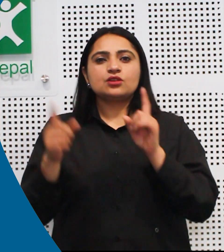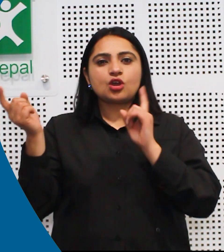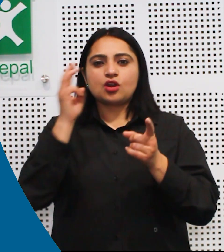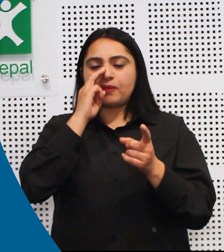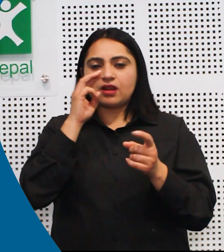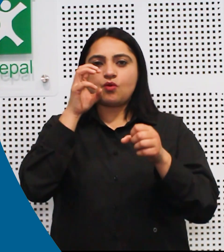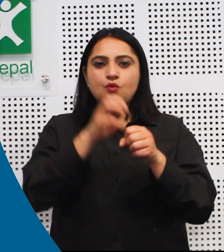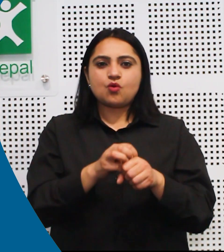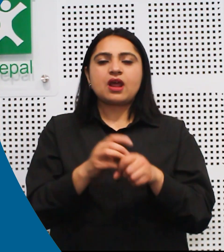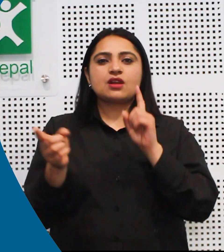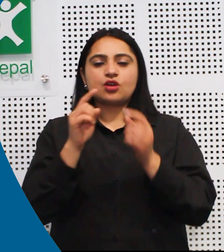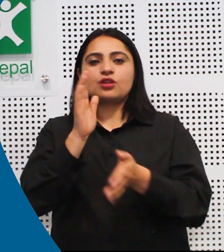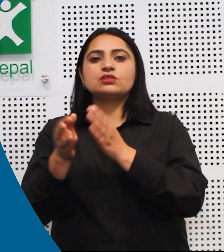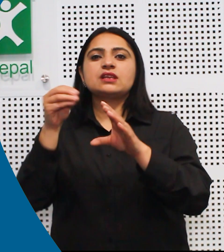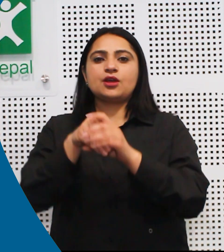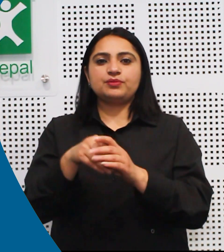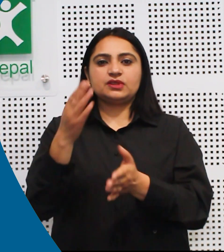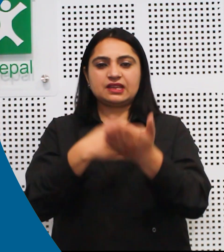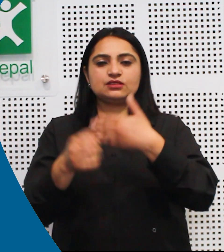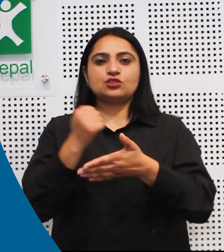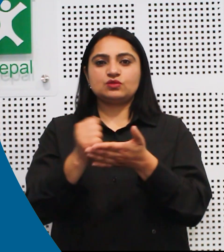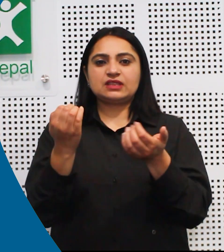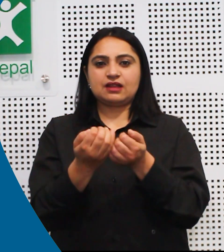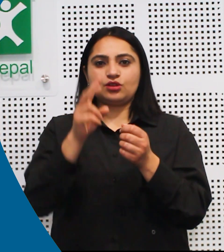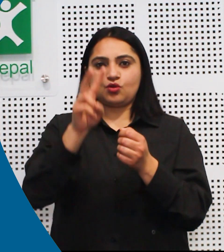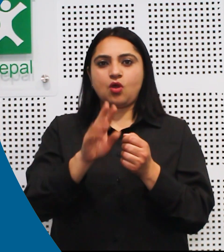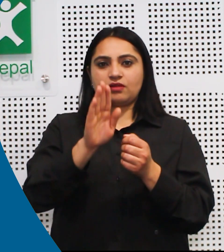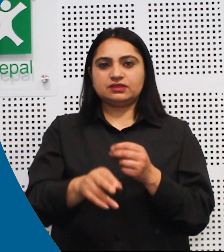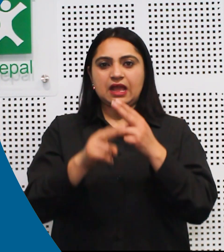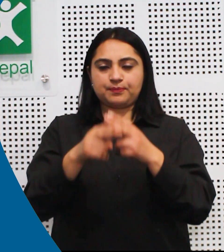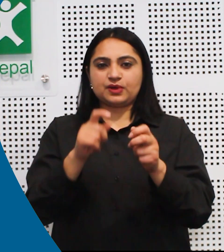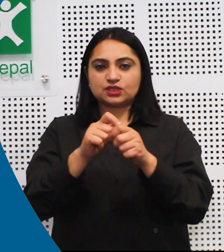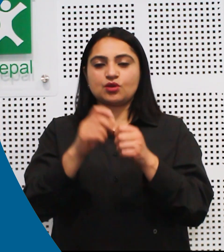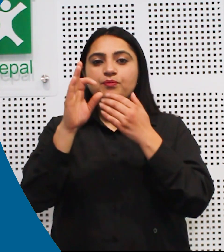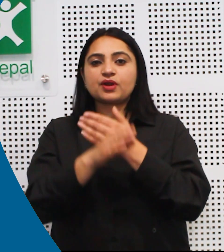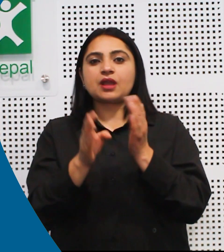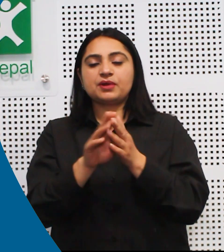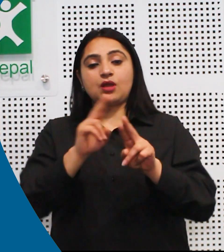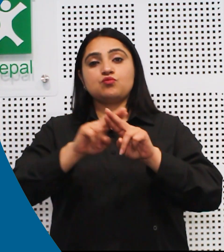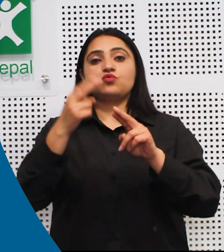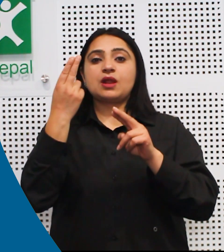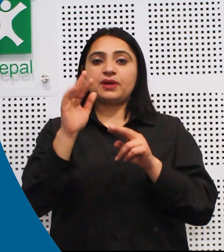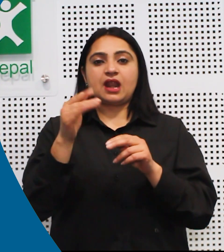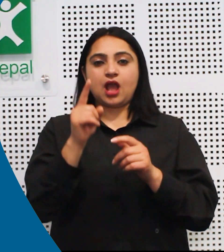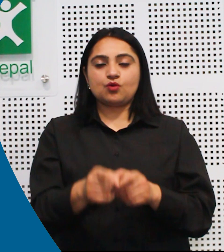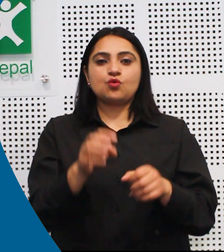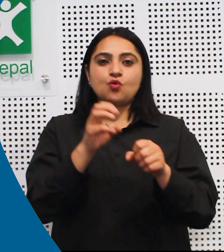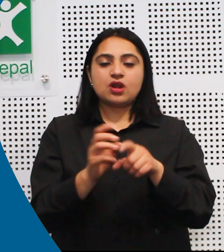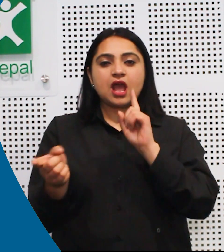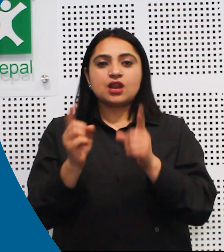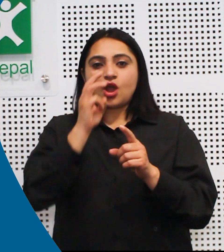नगरका योजनाहरूमा अहिले सम्झौता गरिरहेको अवस्था छ। बजेट निर्माणका प्रक्रियाहरूबाट सम्पन्न भएर आएका हुन्। वडा